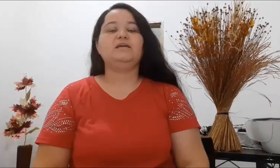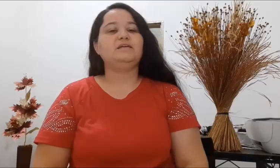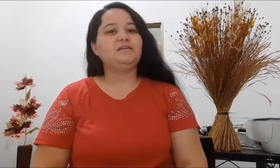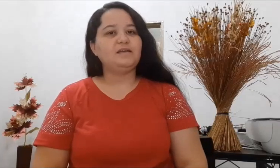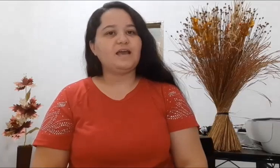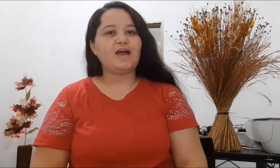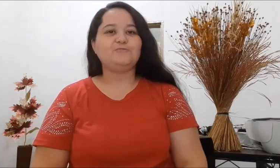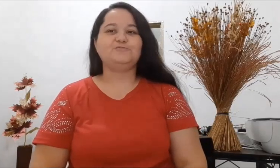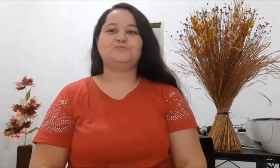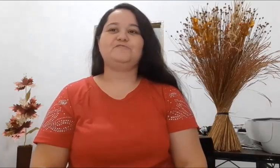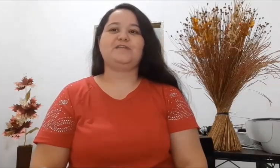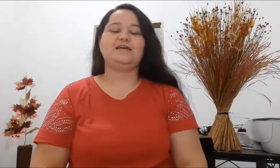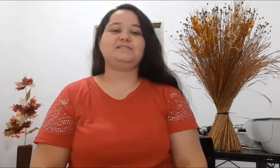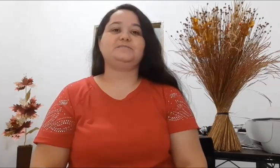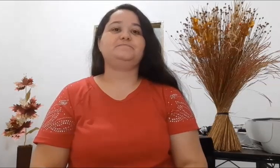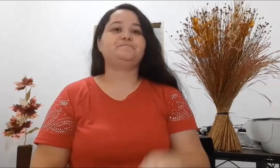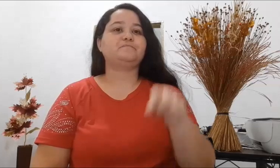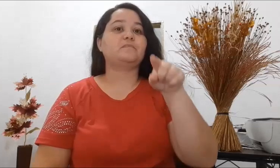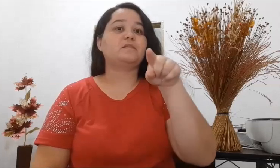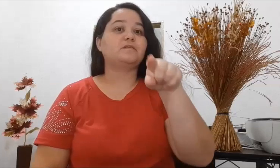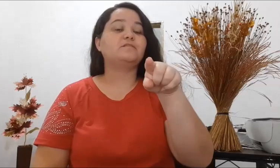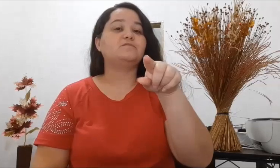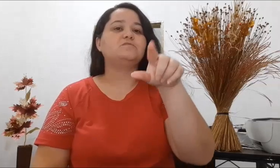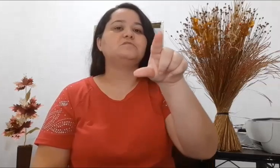E a última frase.